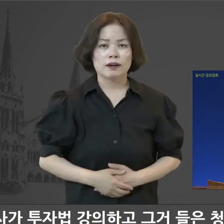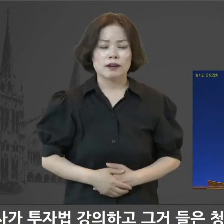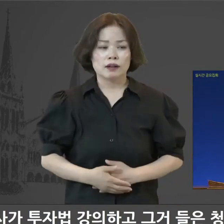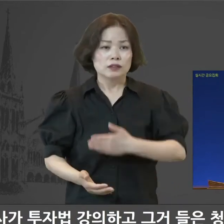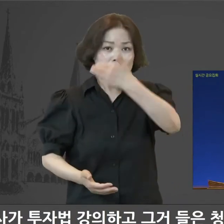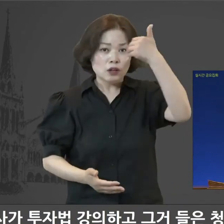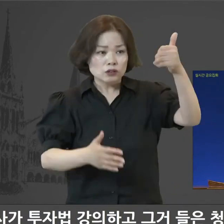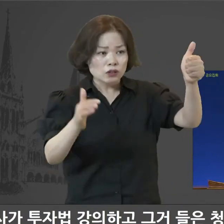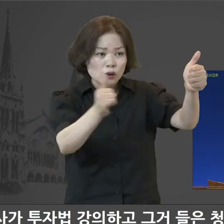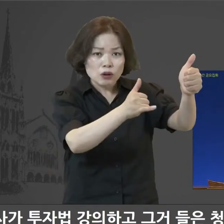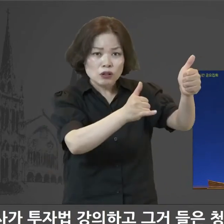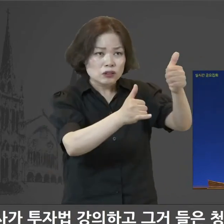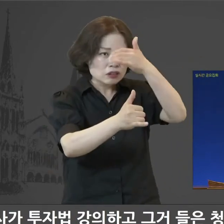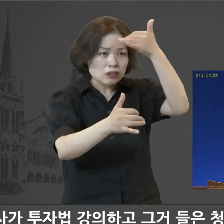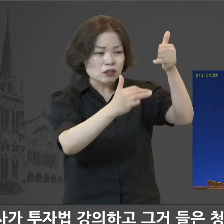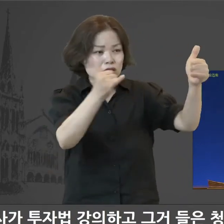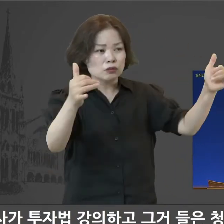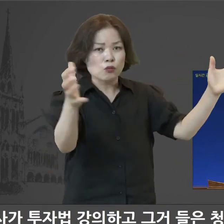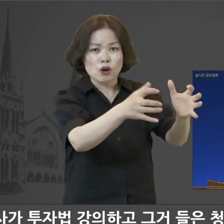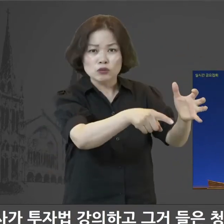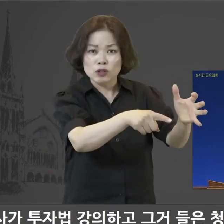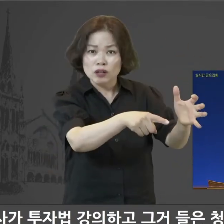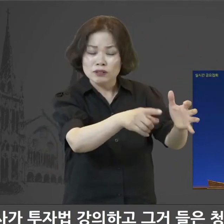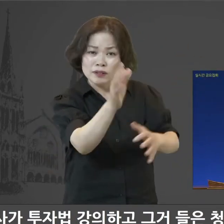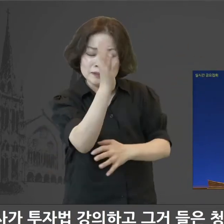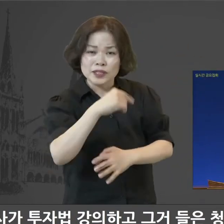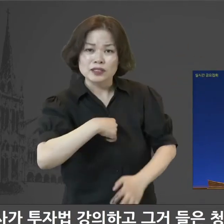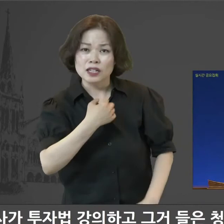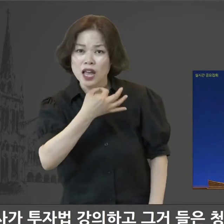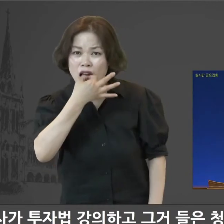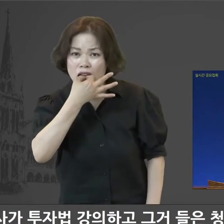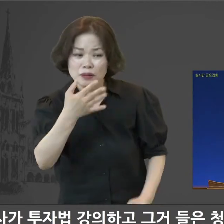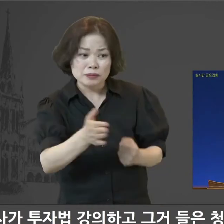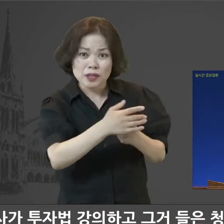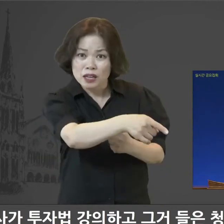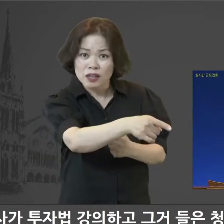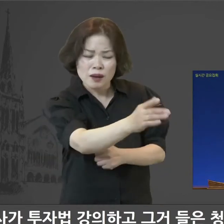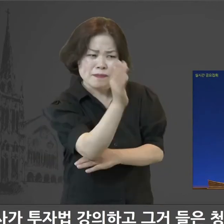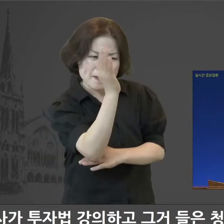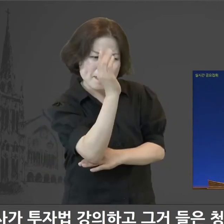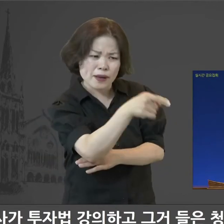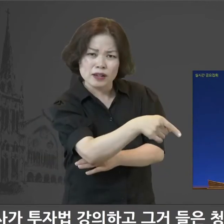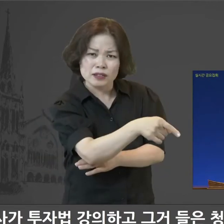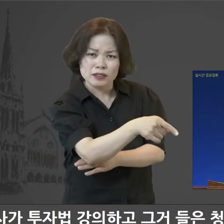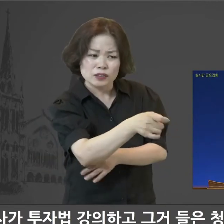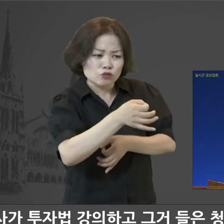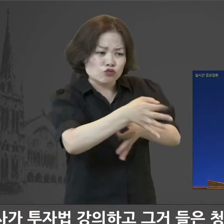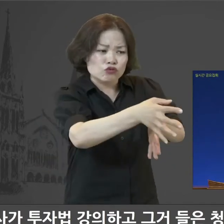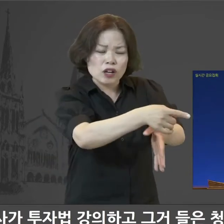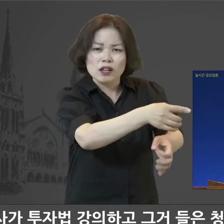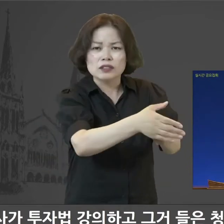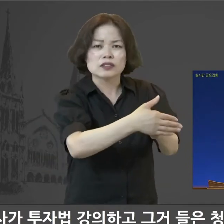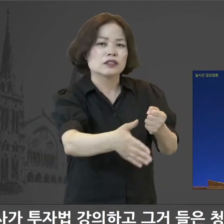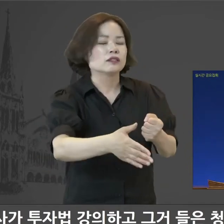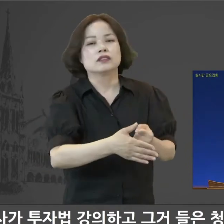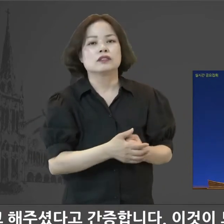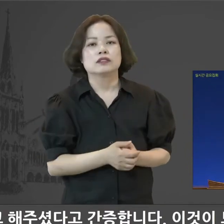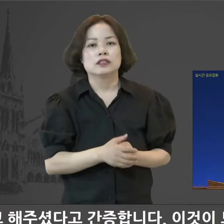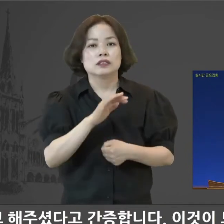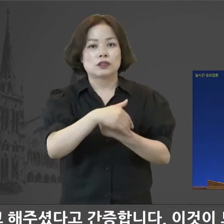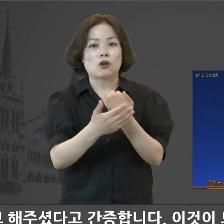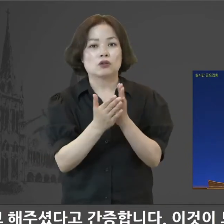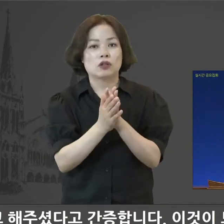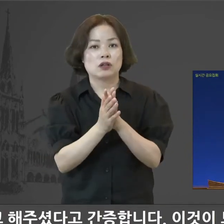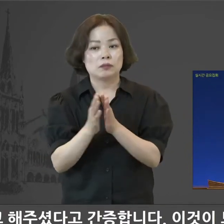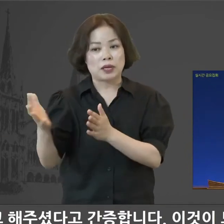청년들 모아놓고 그 짓 하는 게 보수입니까? 자기 욕망과 자기의 투기 본능을 성경의